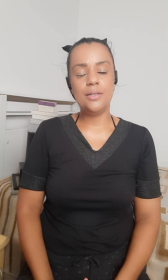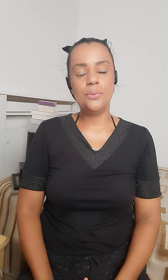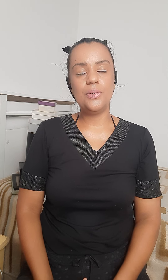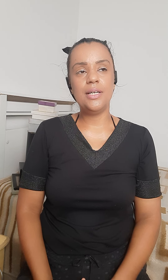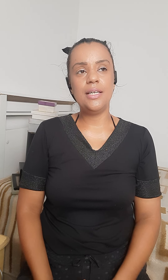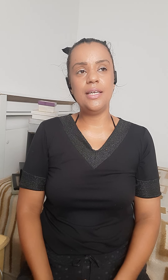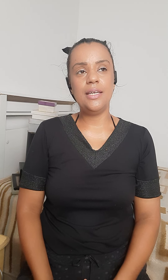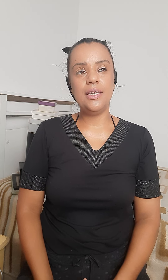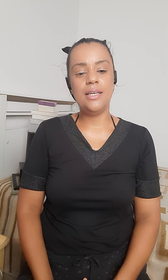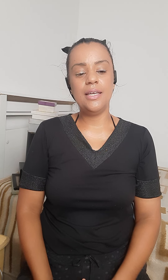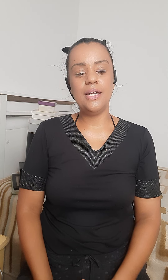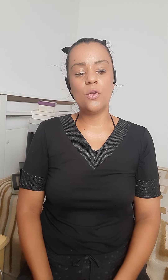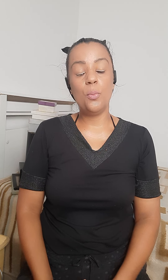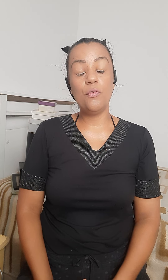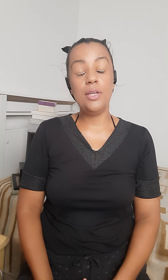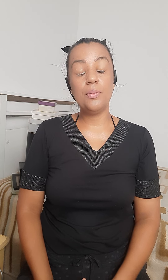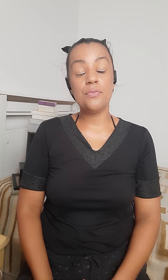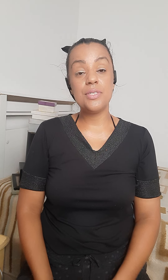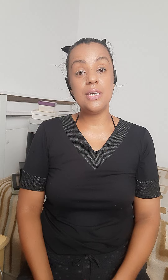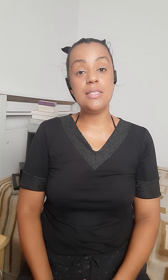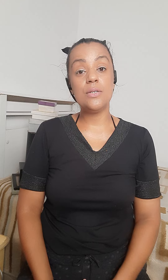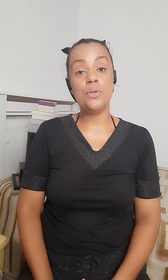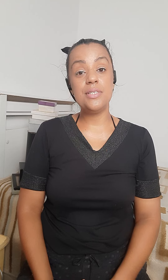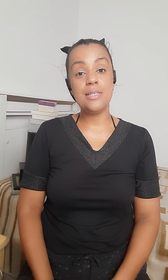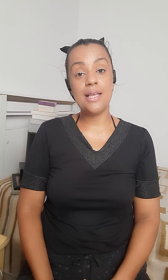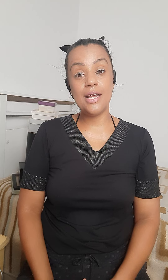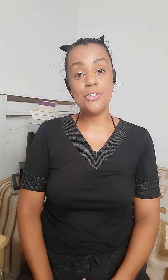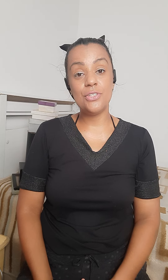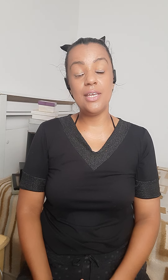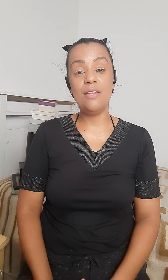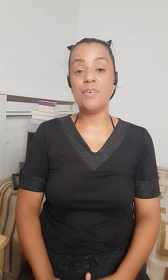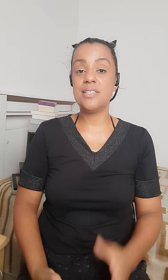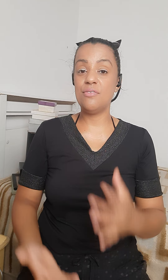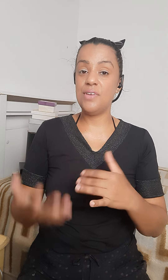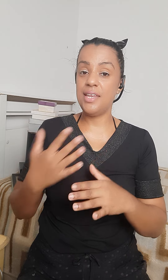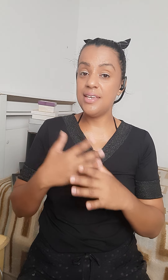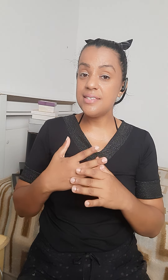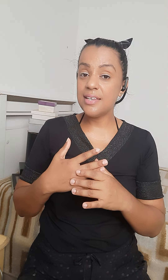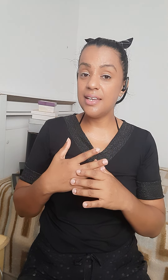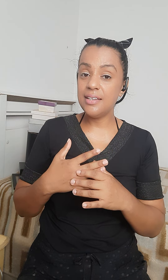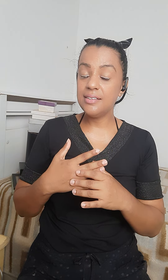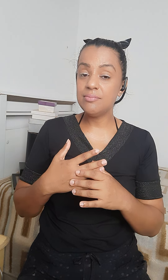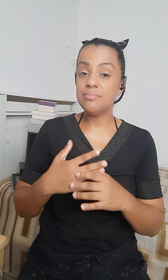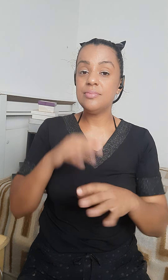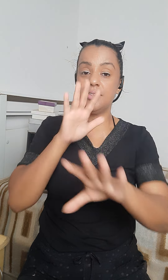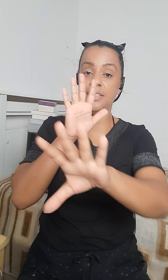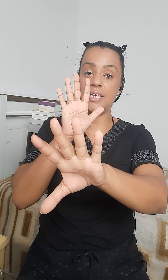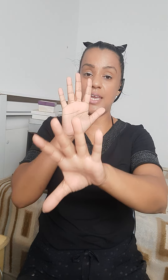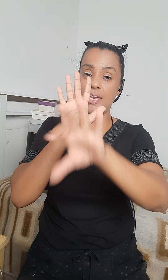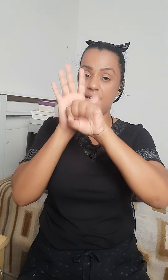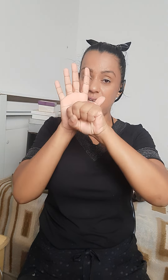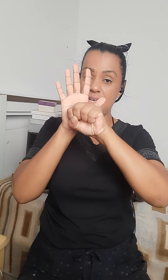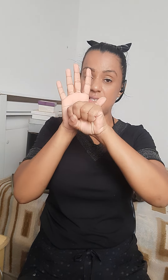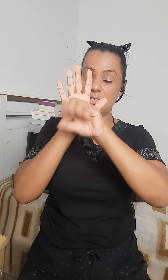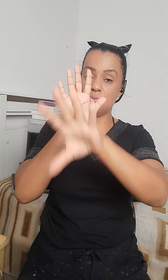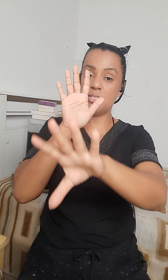Então, como eu falei para vocês, iconicidade, ele faz referência, né? Que é esse o sinal